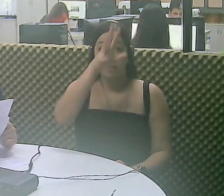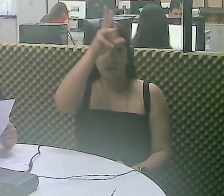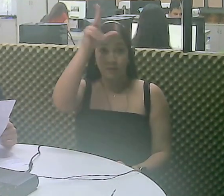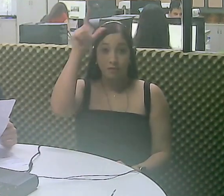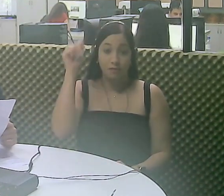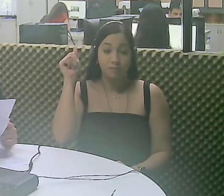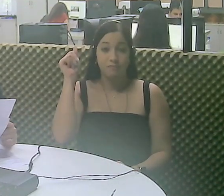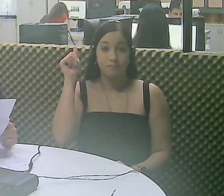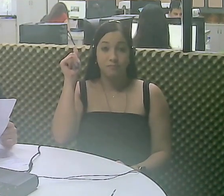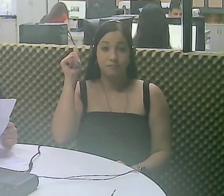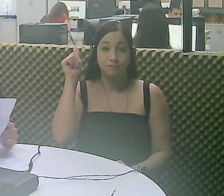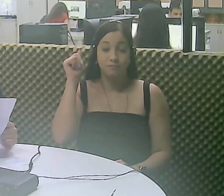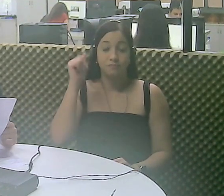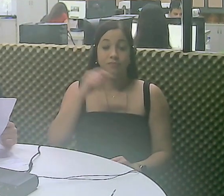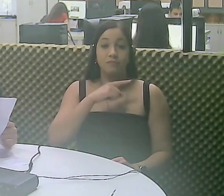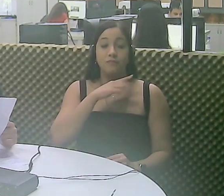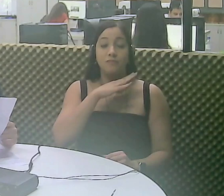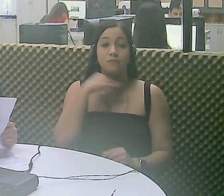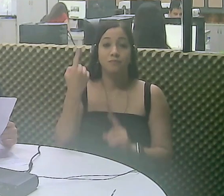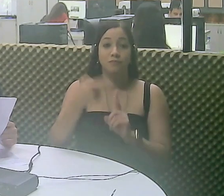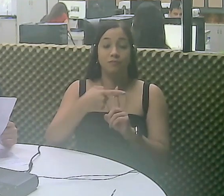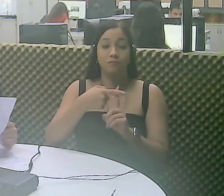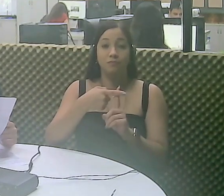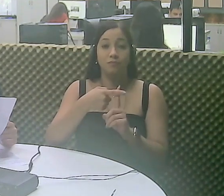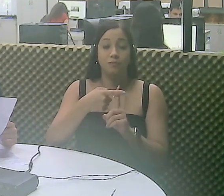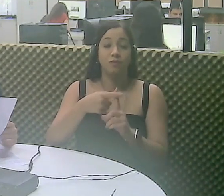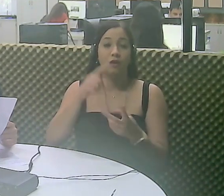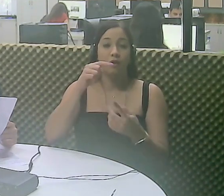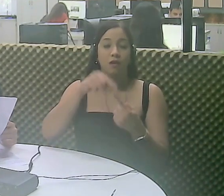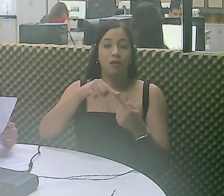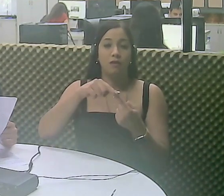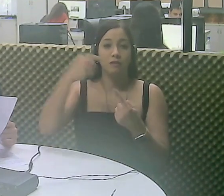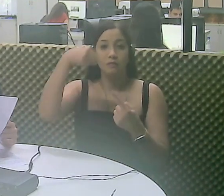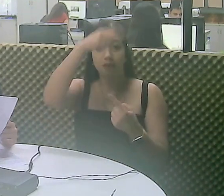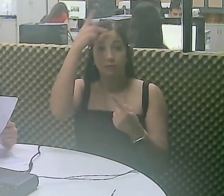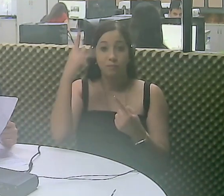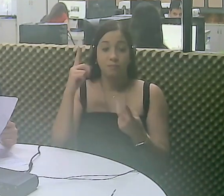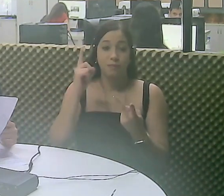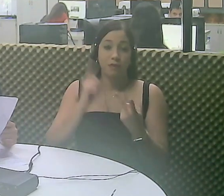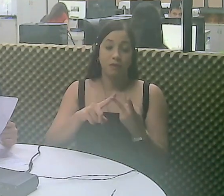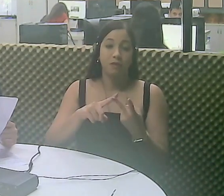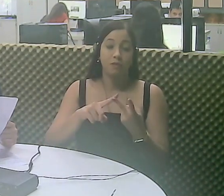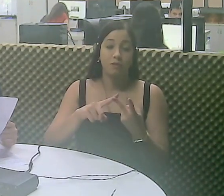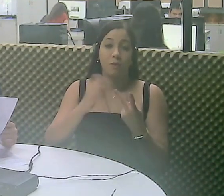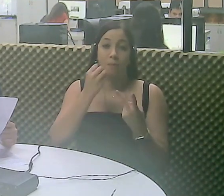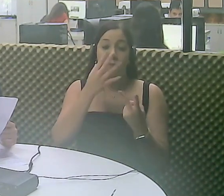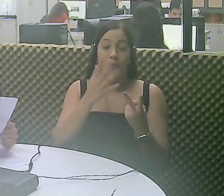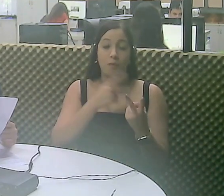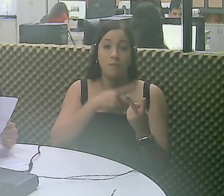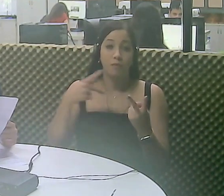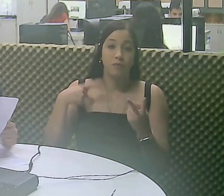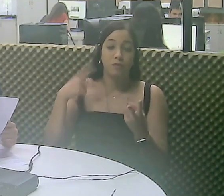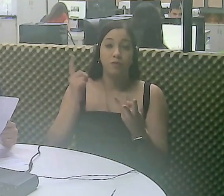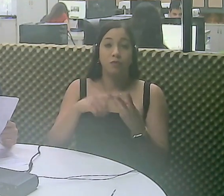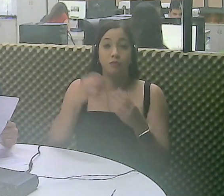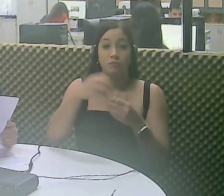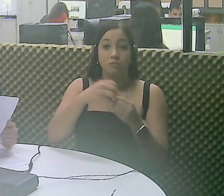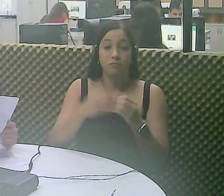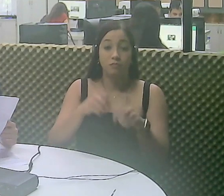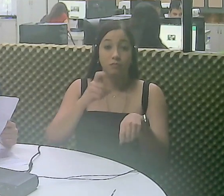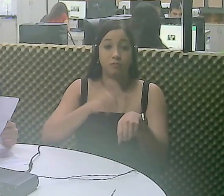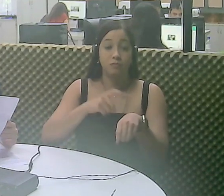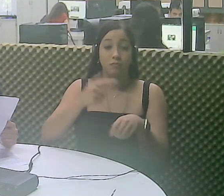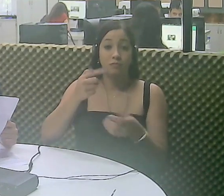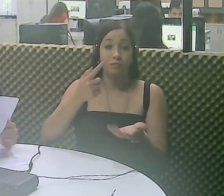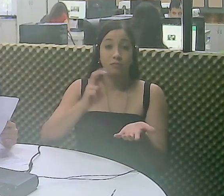refrigerantes. Os cemitérios de São Pedro, Campo do Bom Pastor e dos distritos terão o mesmo horário de funcionamento, das 7 da